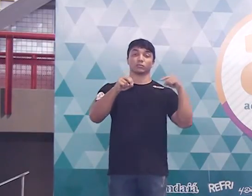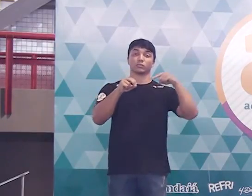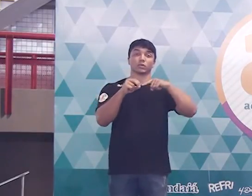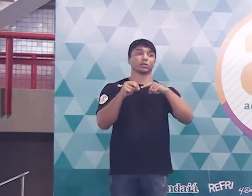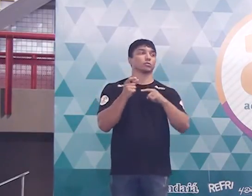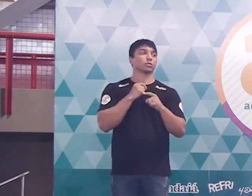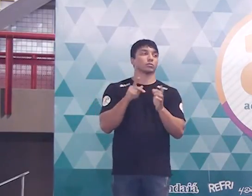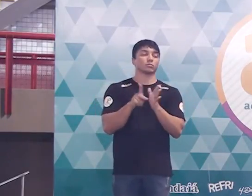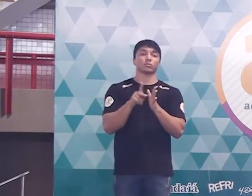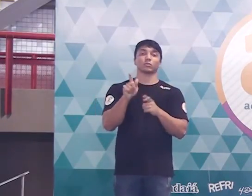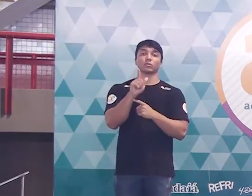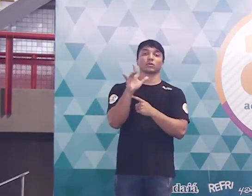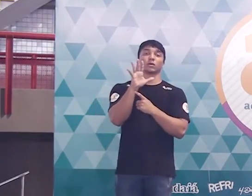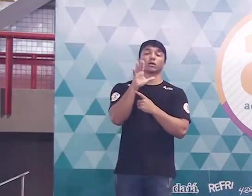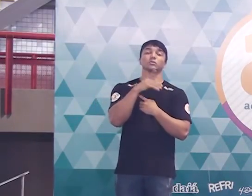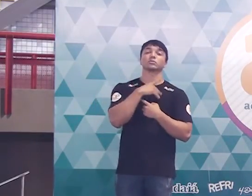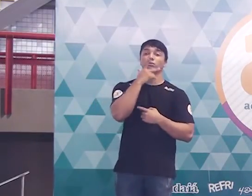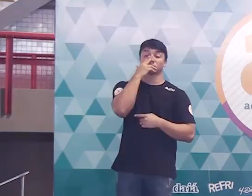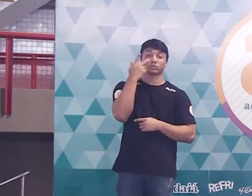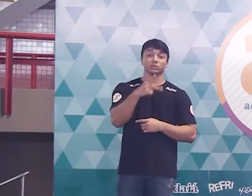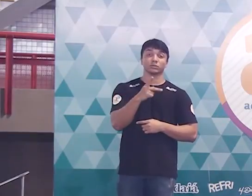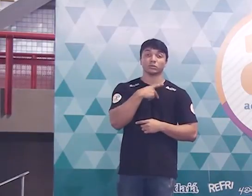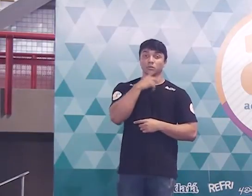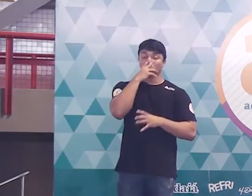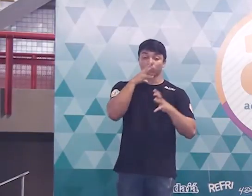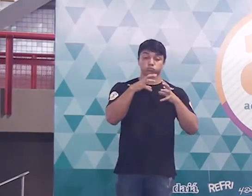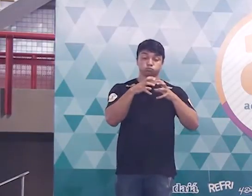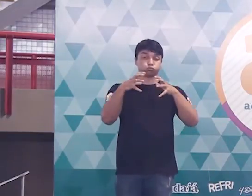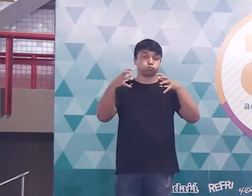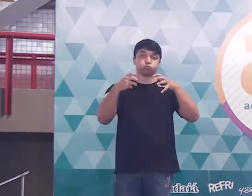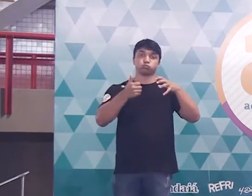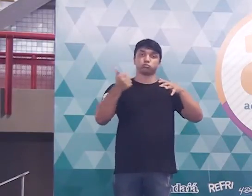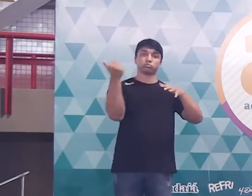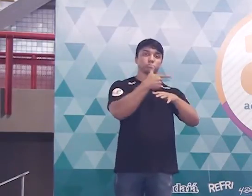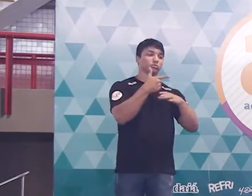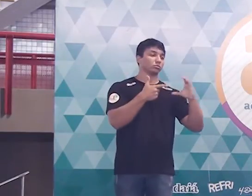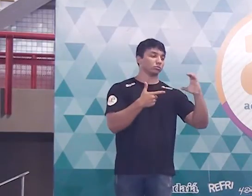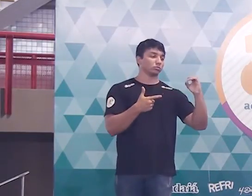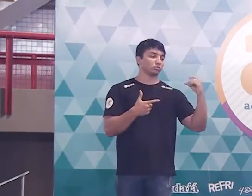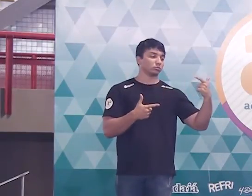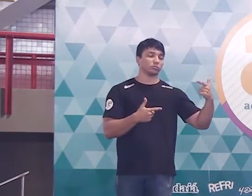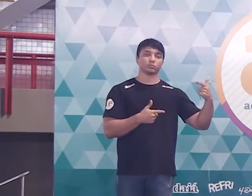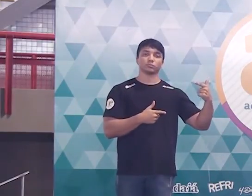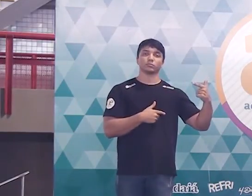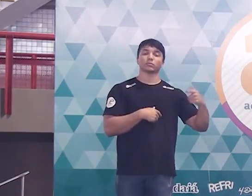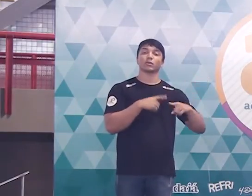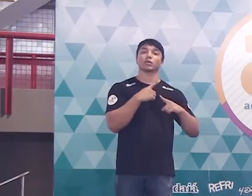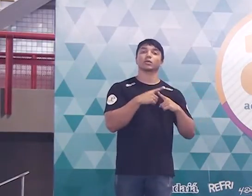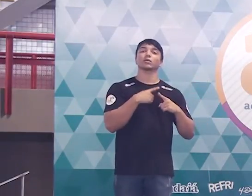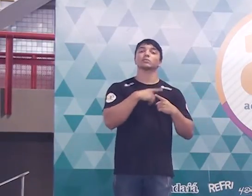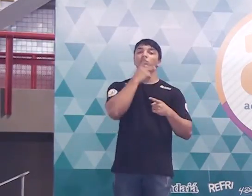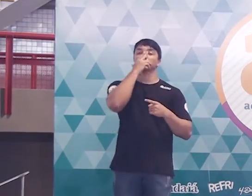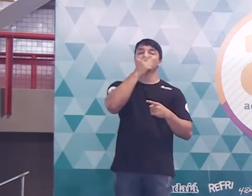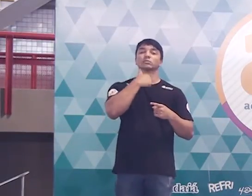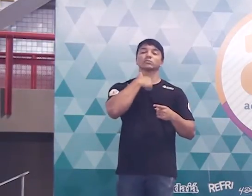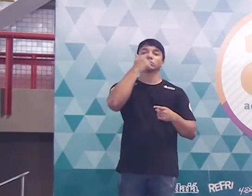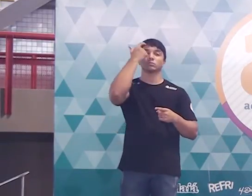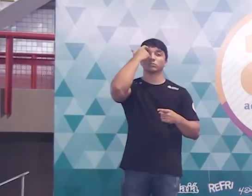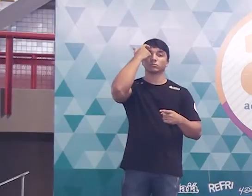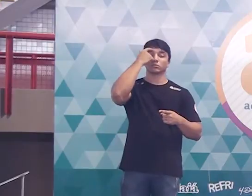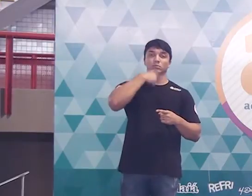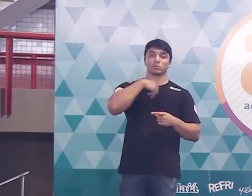um gás muito mais estufa do que o CO2. Para a gente ter noção,